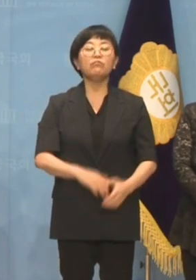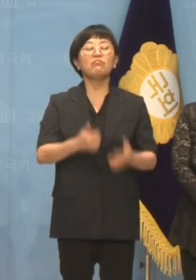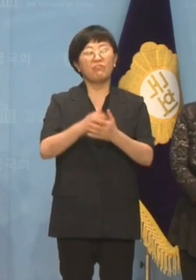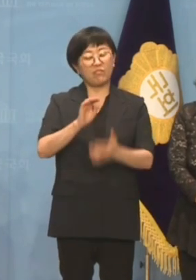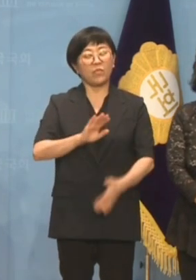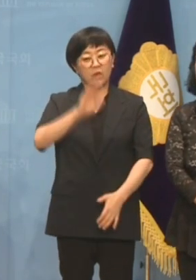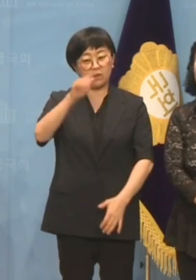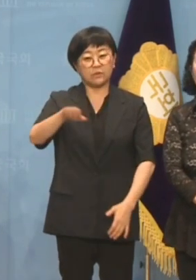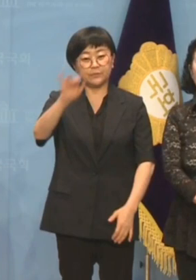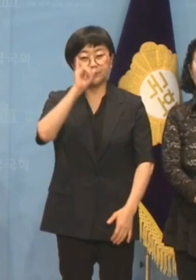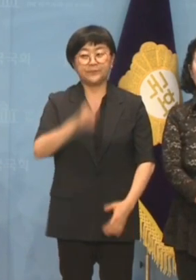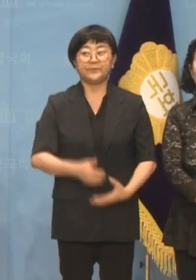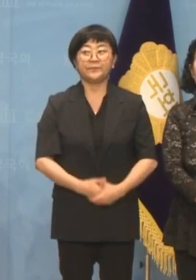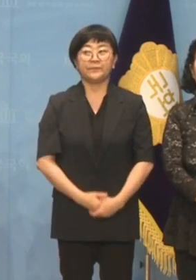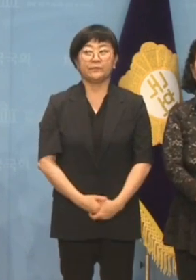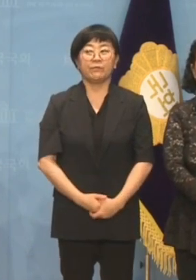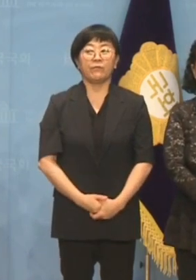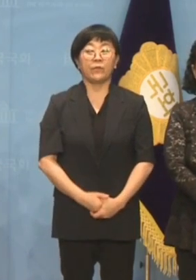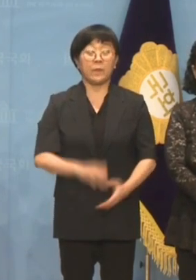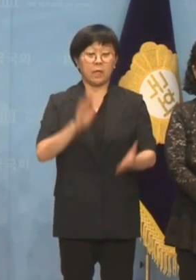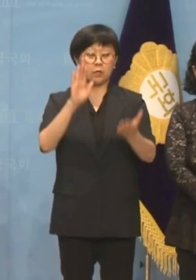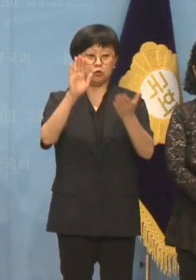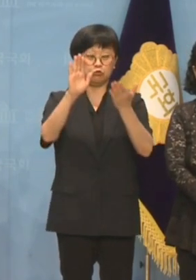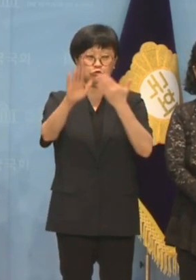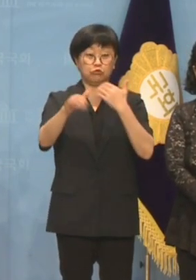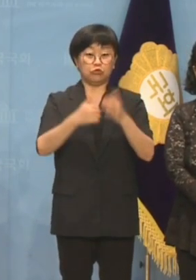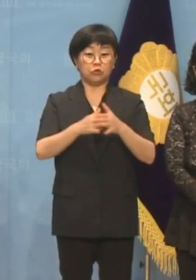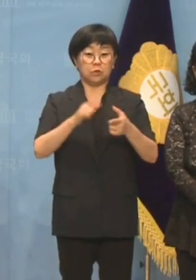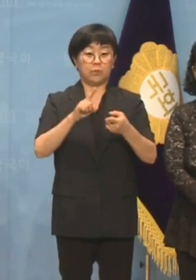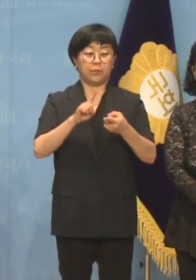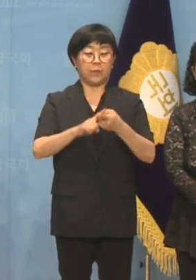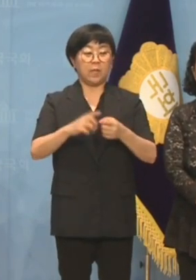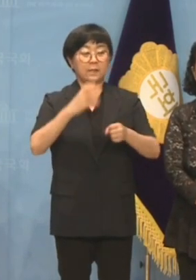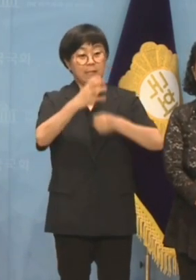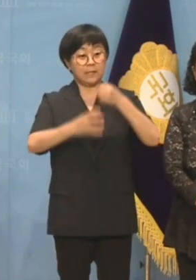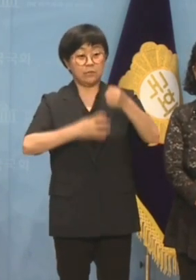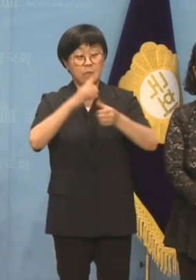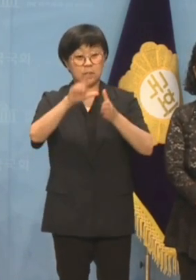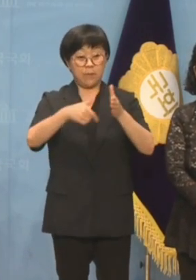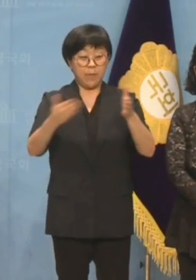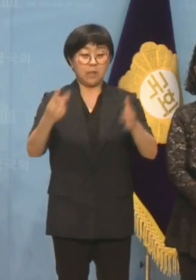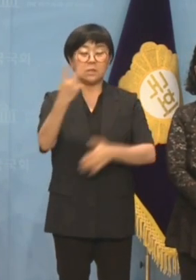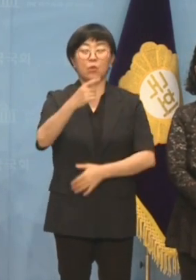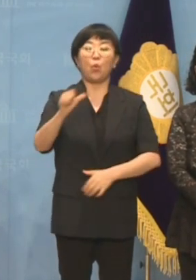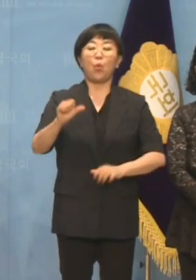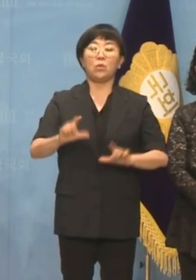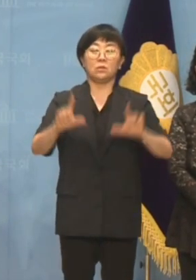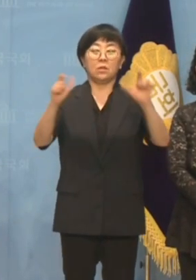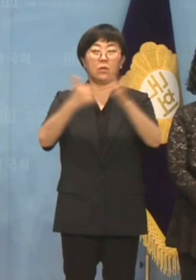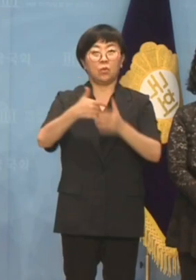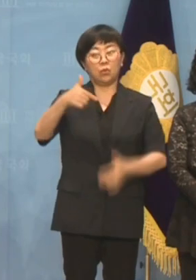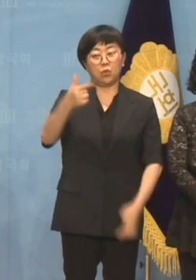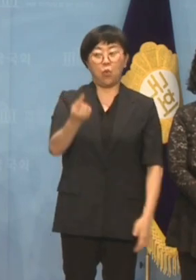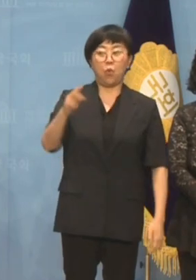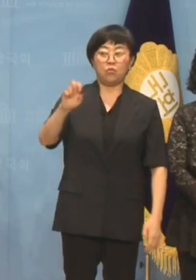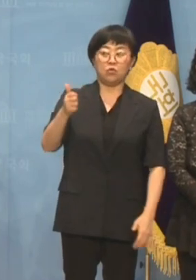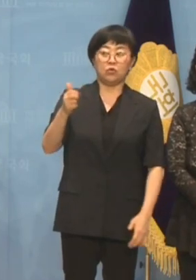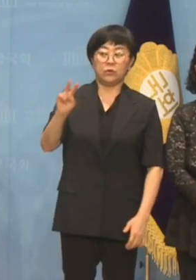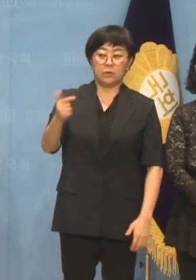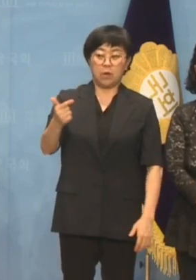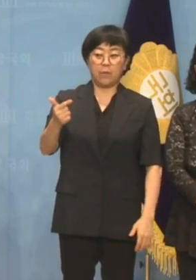우여곡절을 겪어야만 했습니다. 이후 40여 년이 지난 2005년 노무현